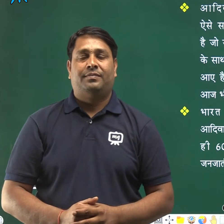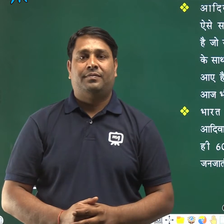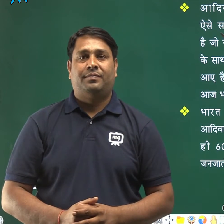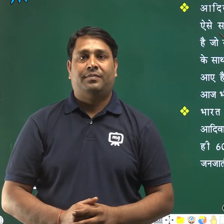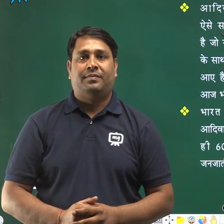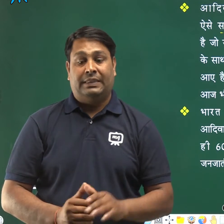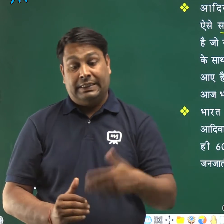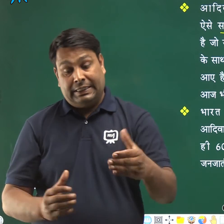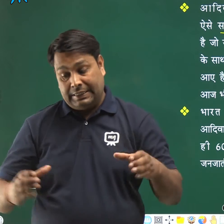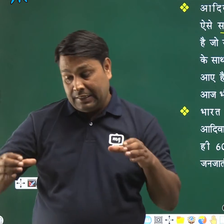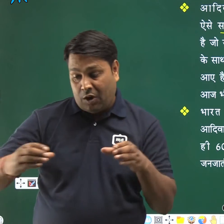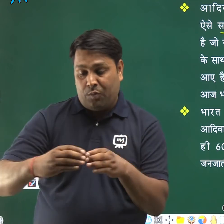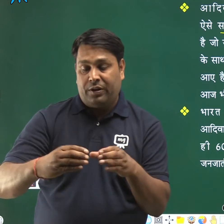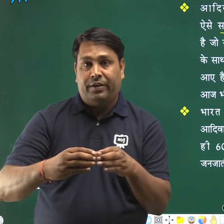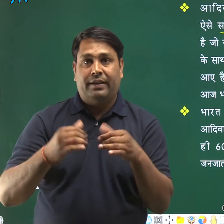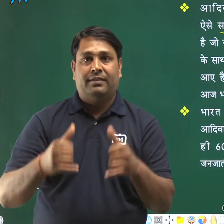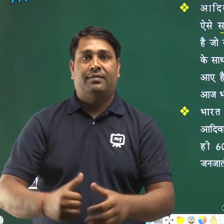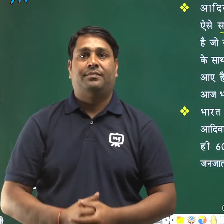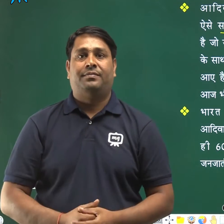ऐसे समुदाय हैं